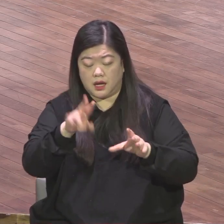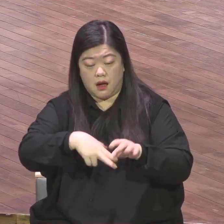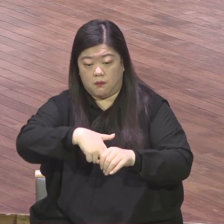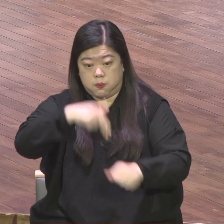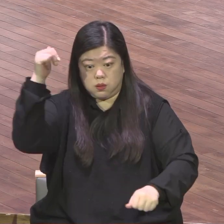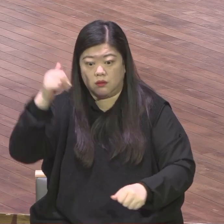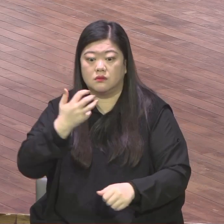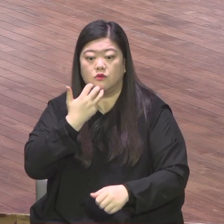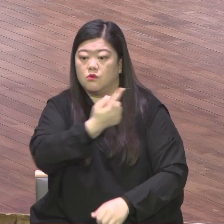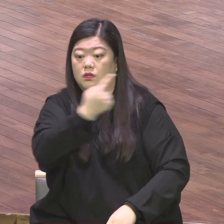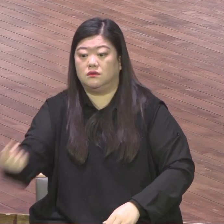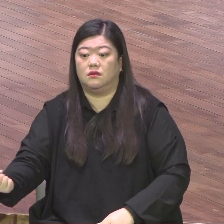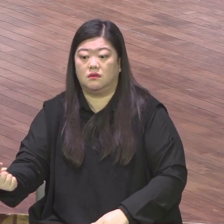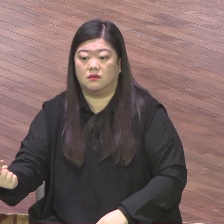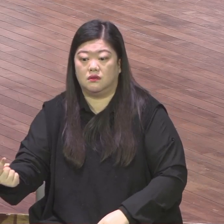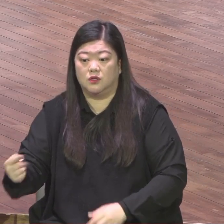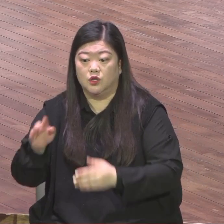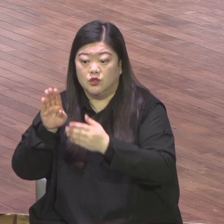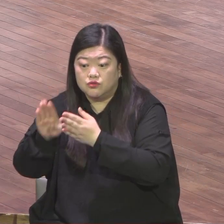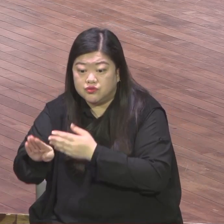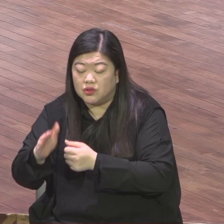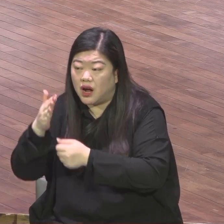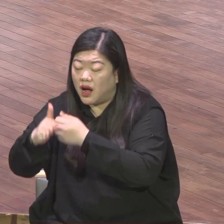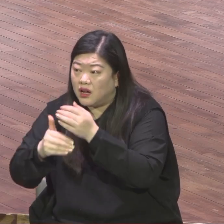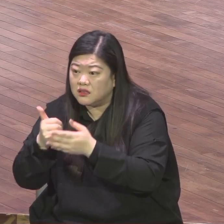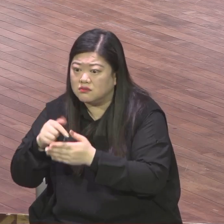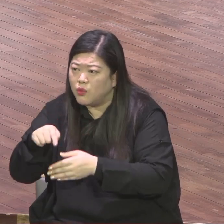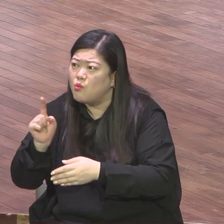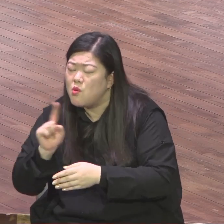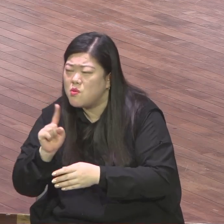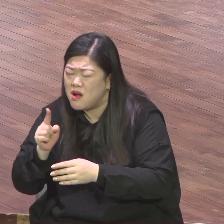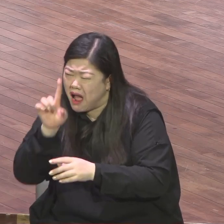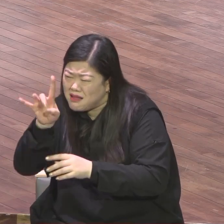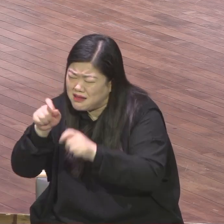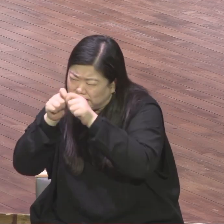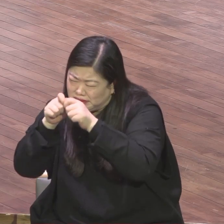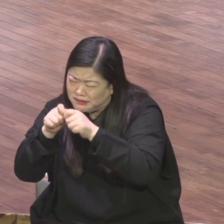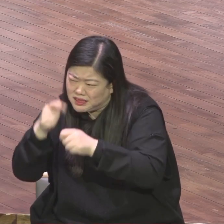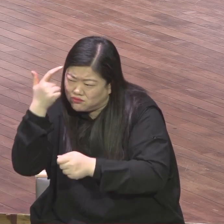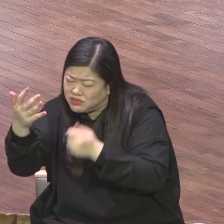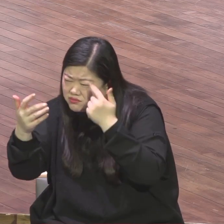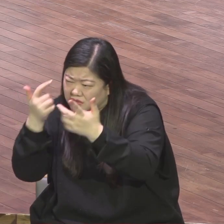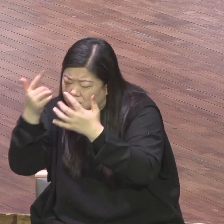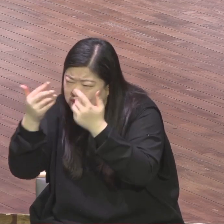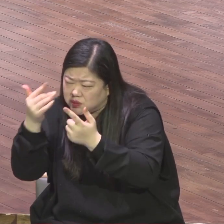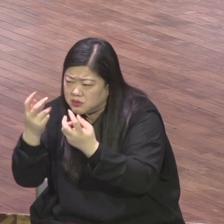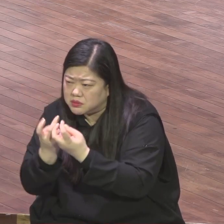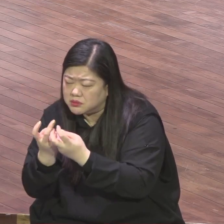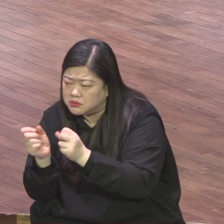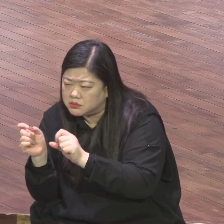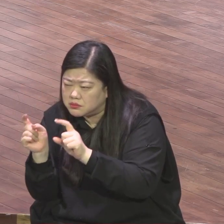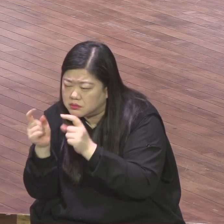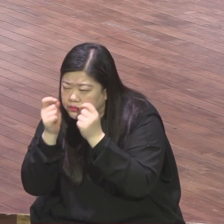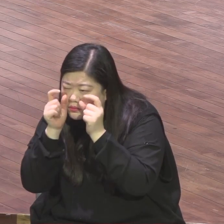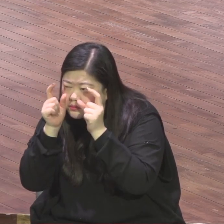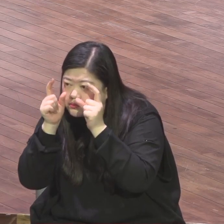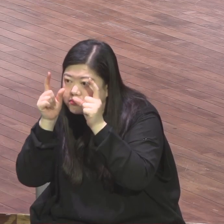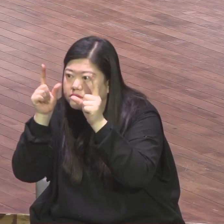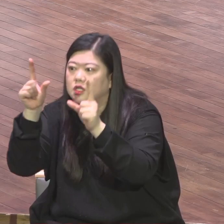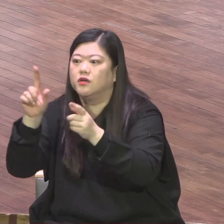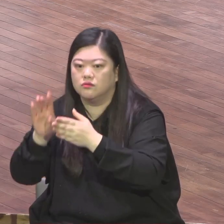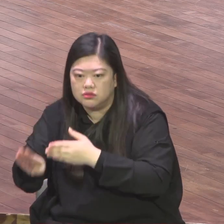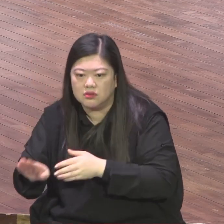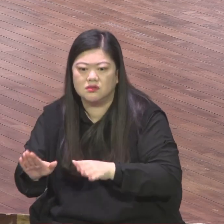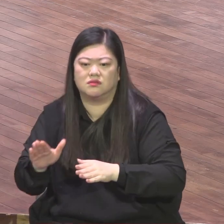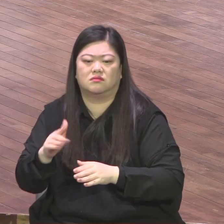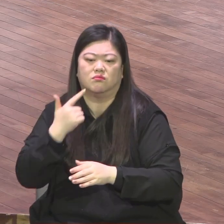거예요. 이게 신앙생활. 하나님 의지하는 신앙생활이에요. 그 바보 같습니까? 덩신입니까? 뭐